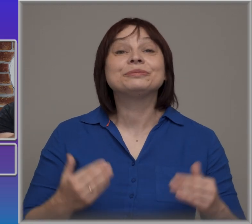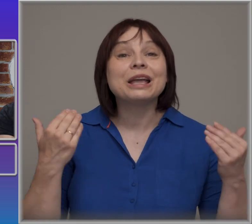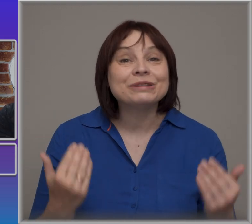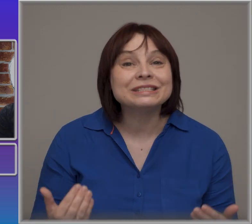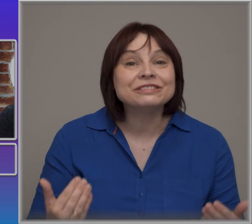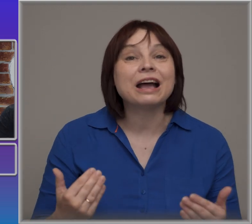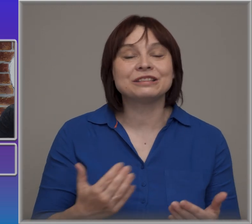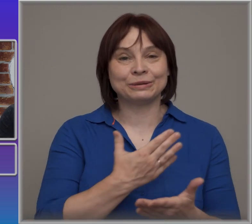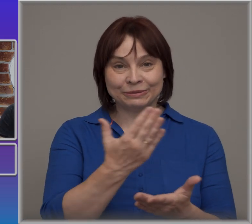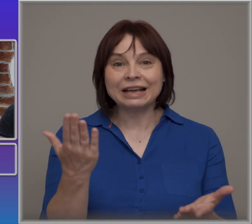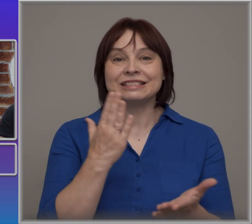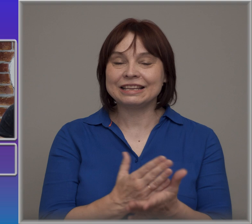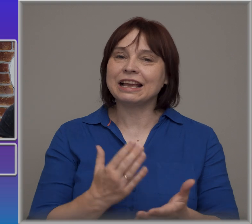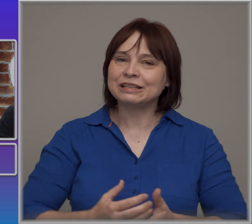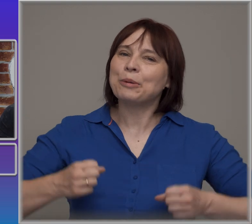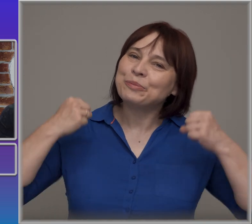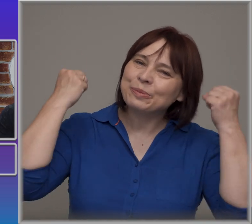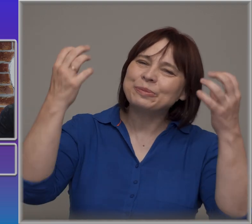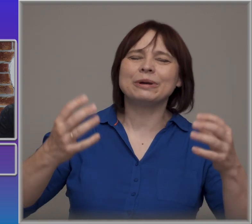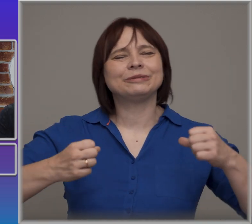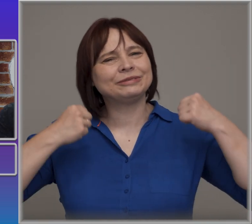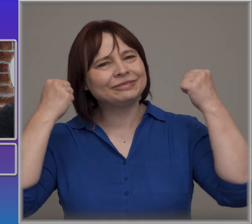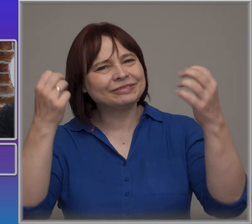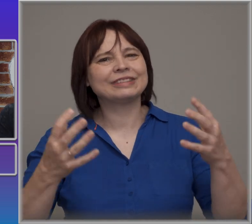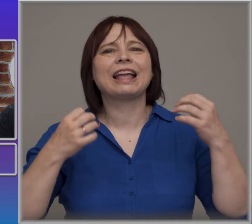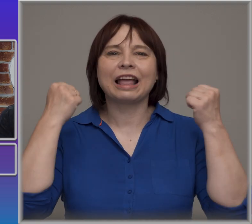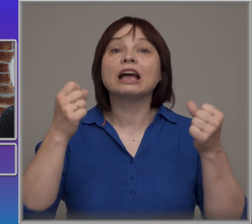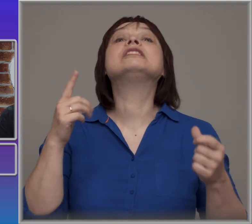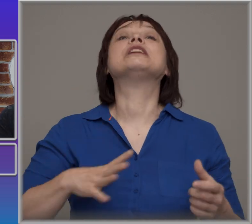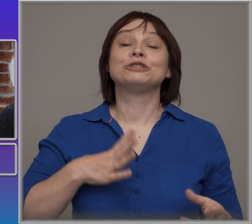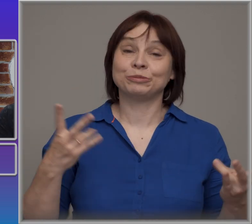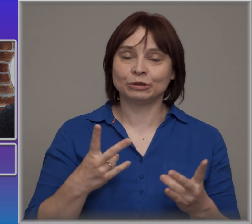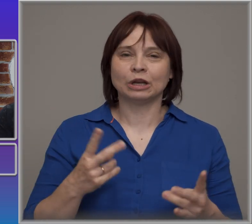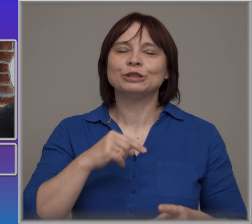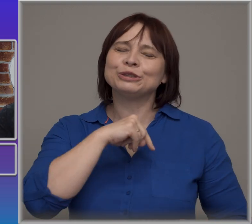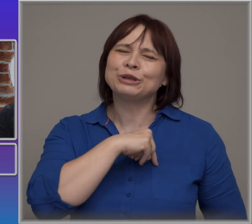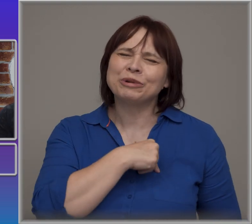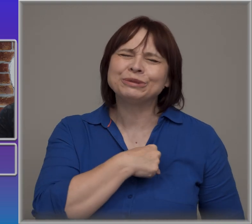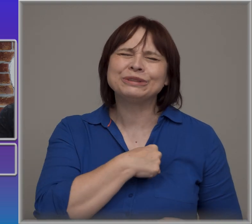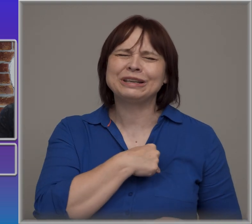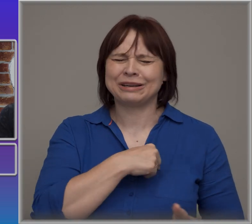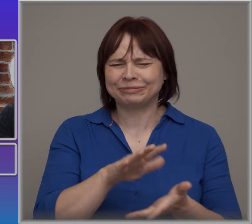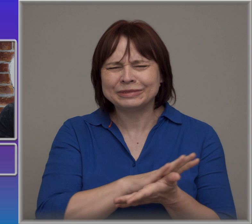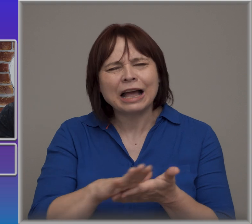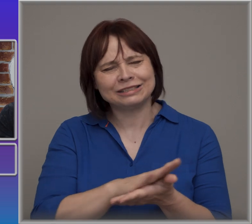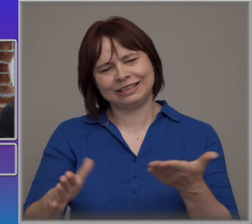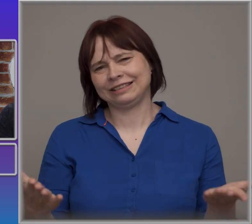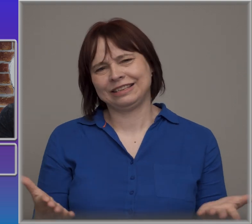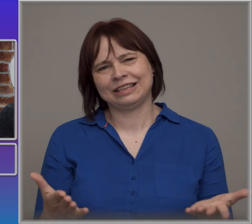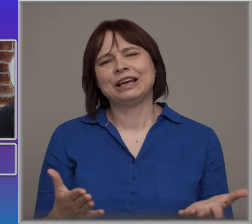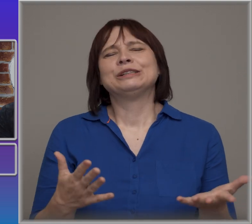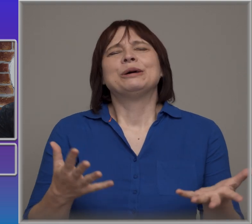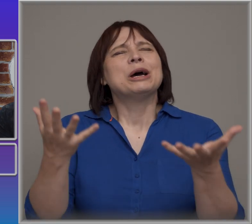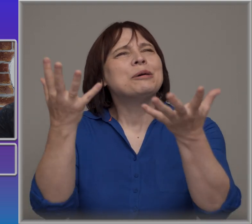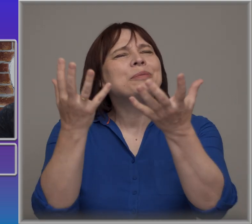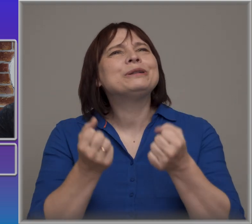их предназначение, призвание, чтобы высвобождать присутствие Божье, силу, славу Божью. Помазание это называется Божье. И